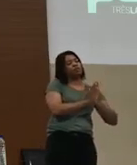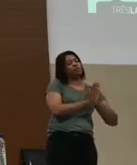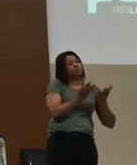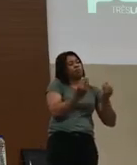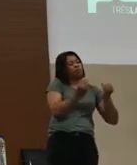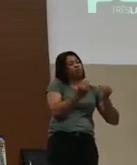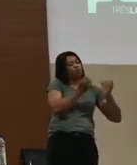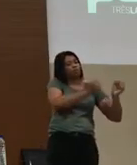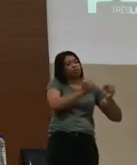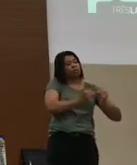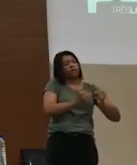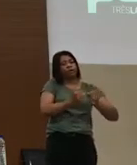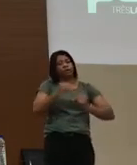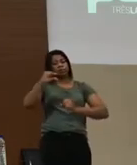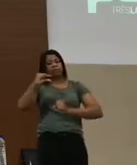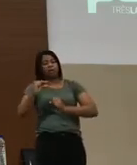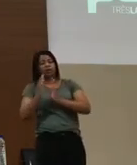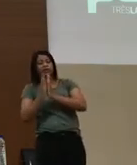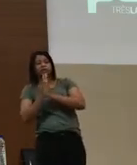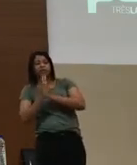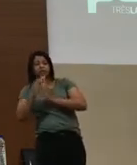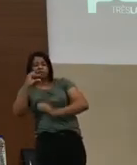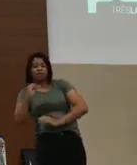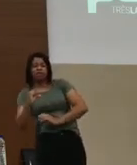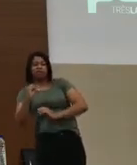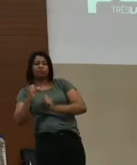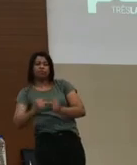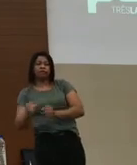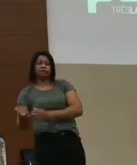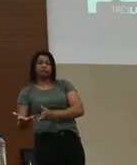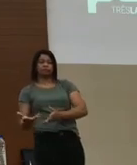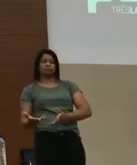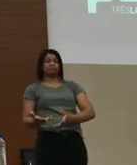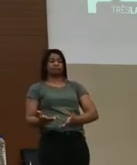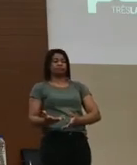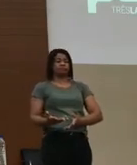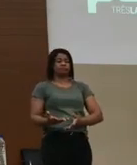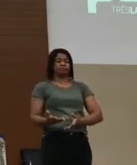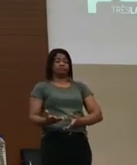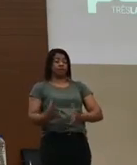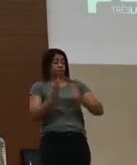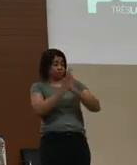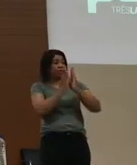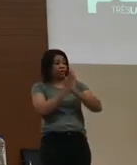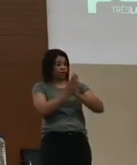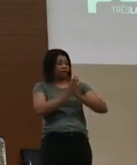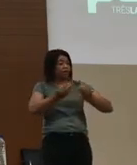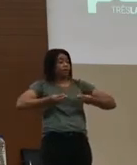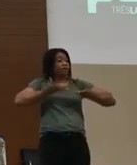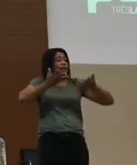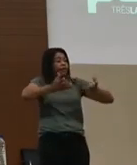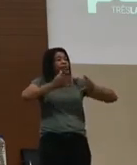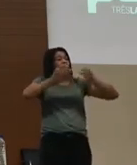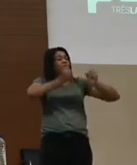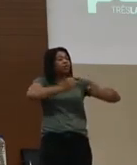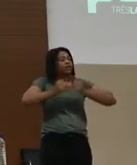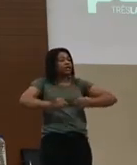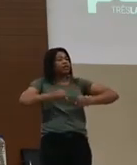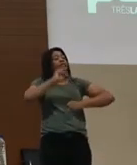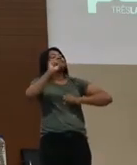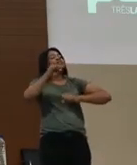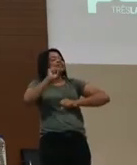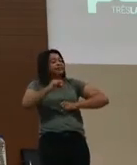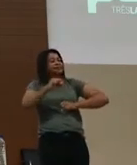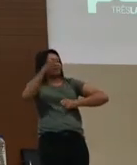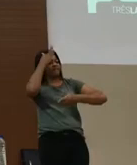poder, nenhuma oração, poder nenhum. Orar dá poder? Sim, porque isso aumenta a nossa fé, mas nós temos que entender